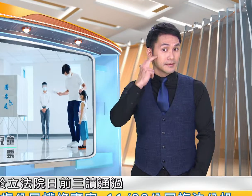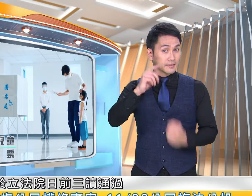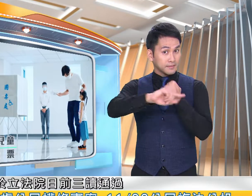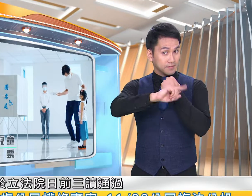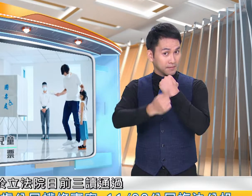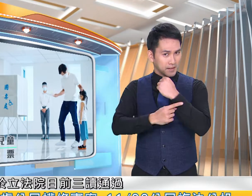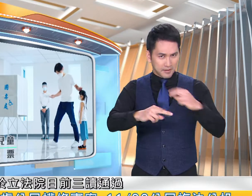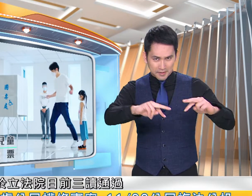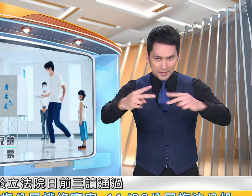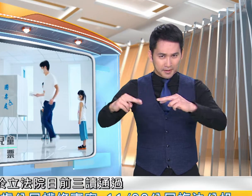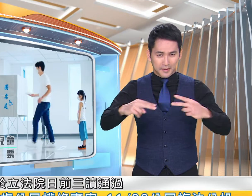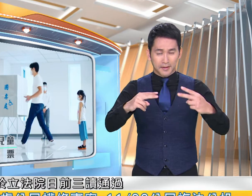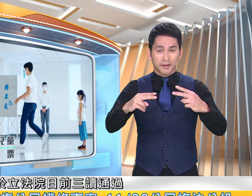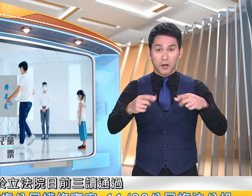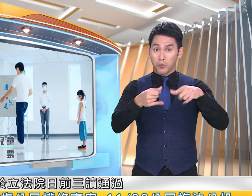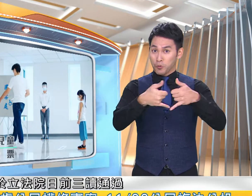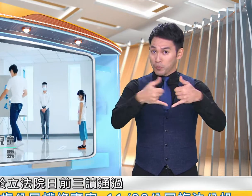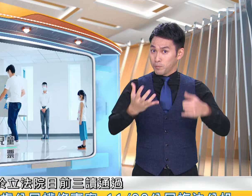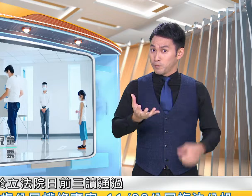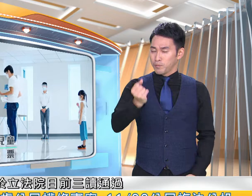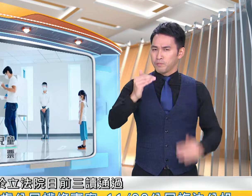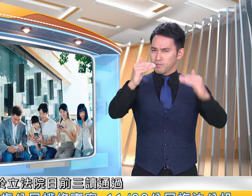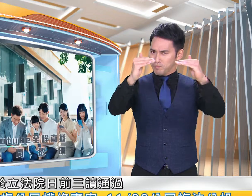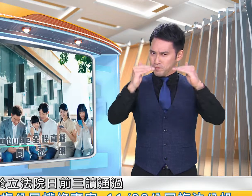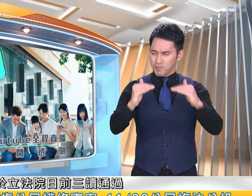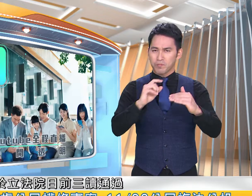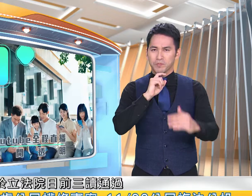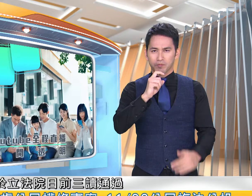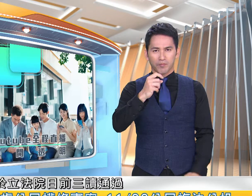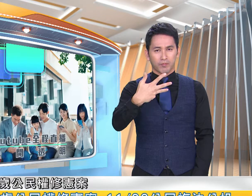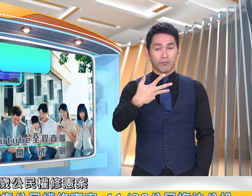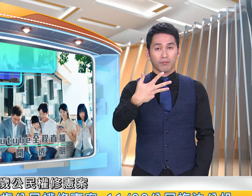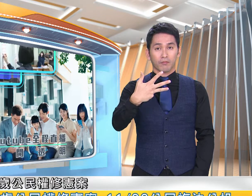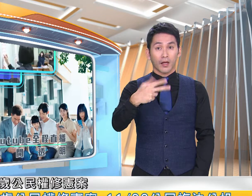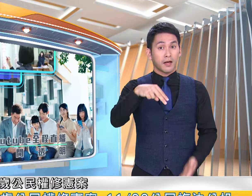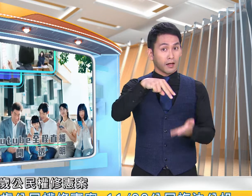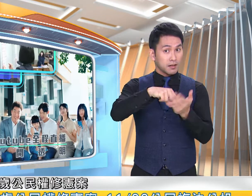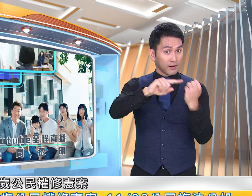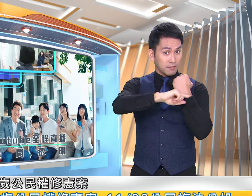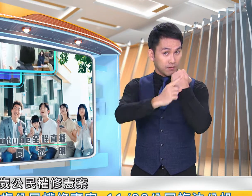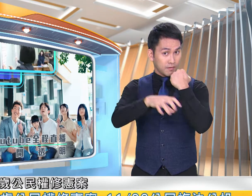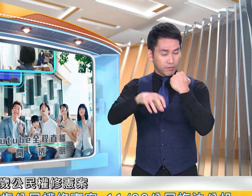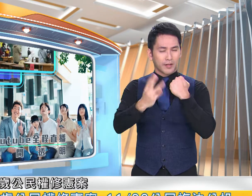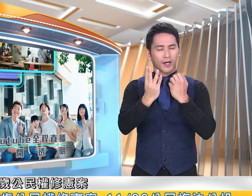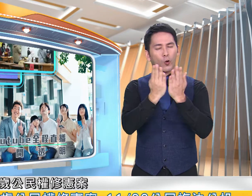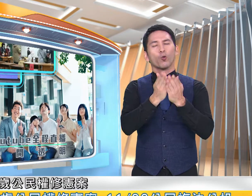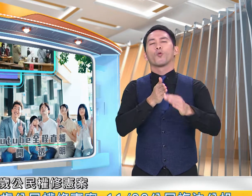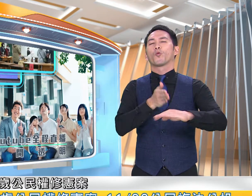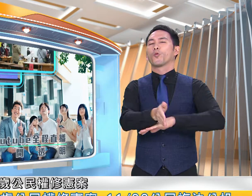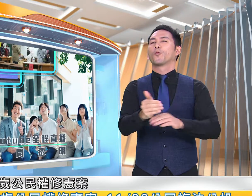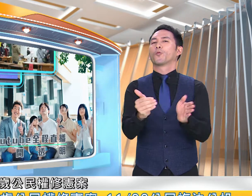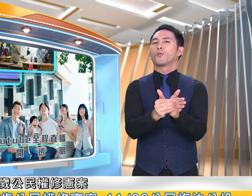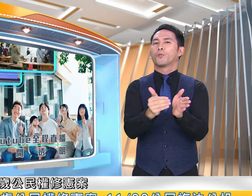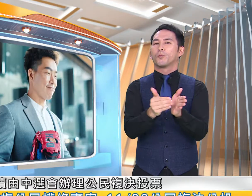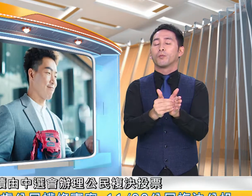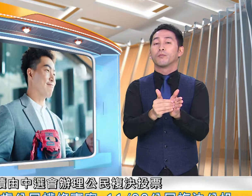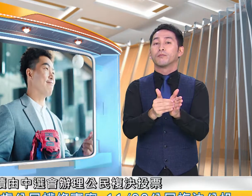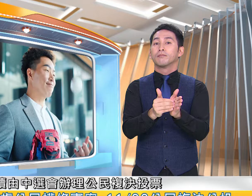由于立法院日前三读通过18岁公民权修宪案，后续会由